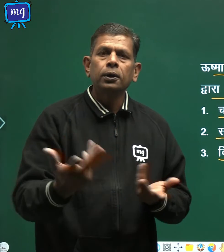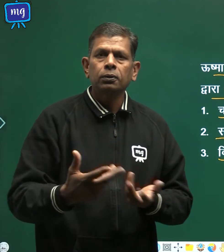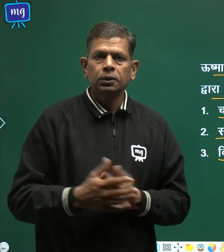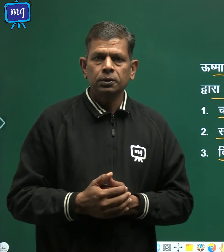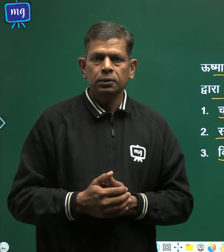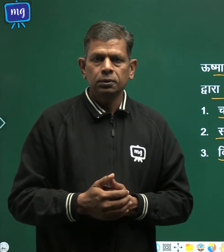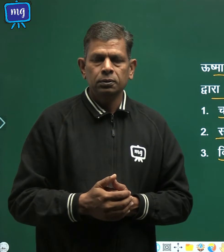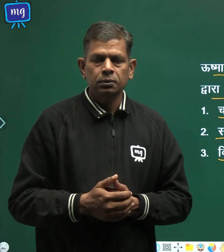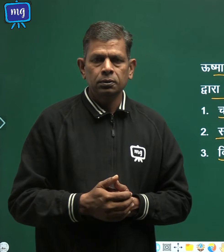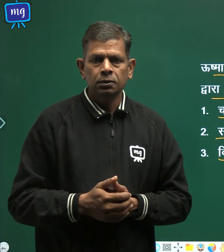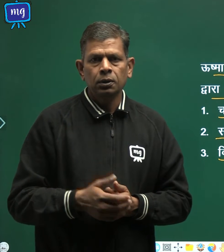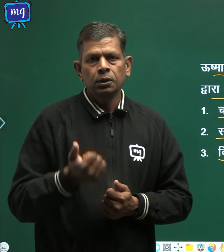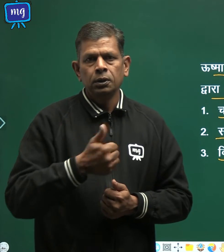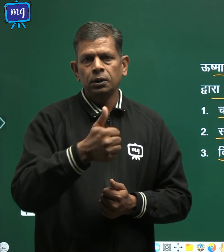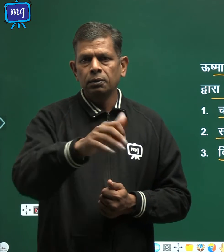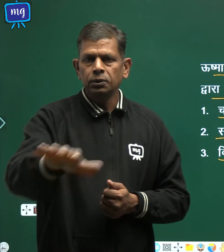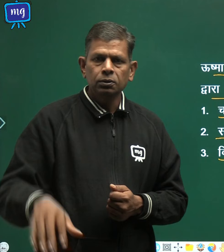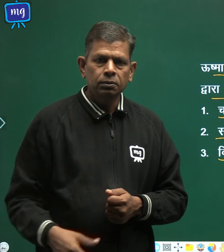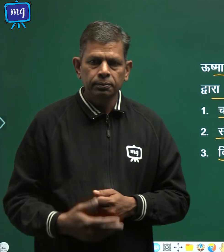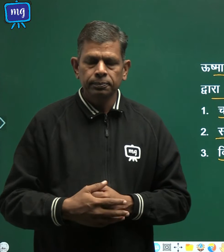हैं। ठीक है बच्चों।